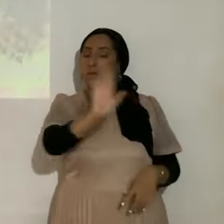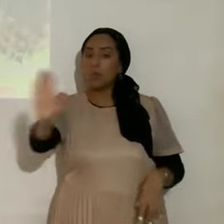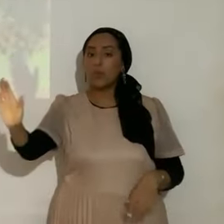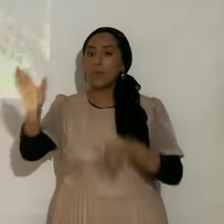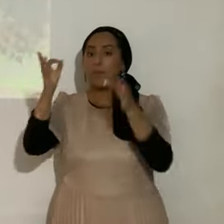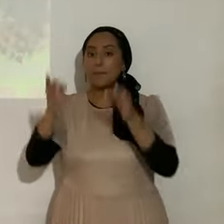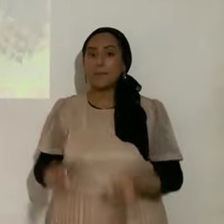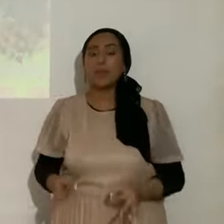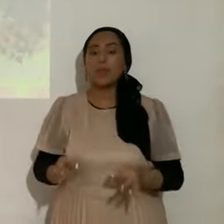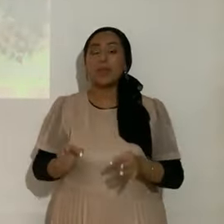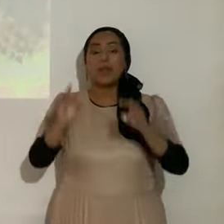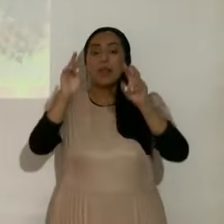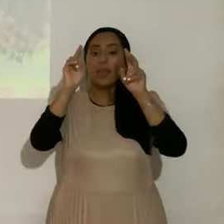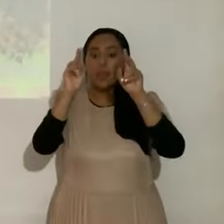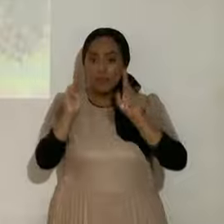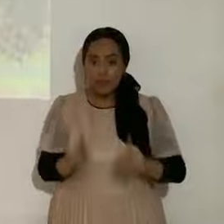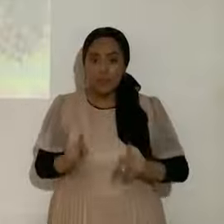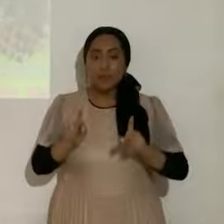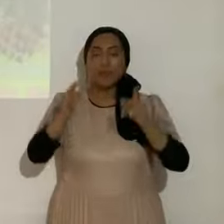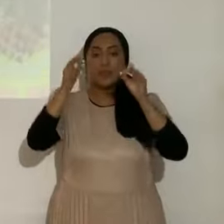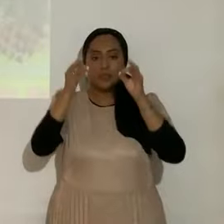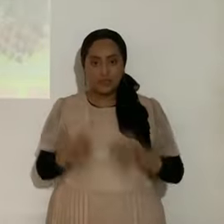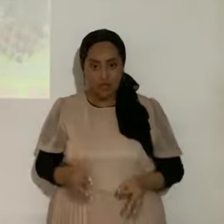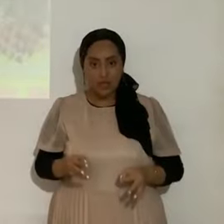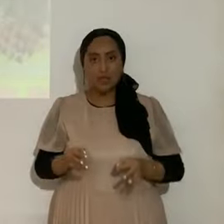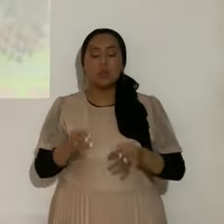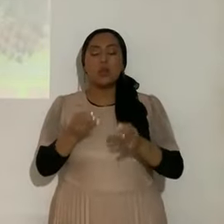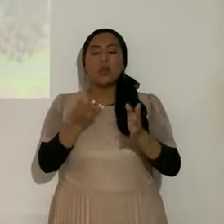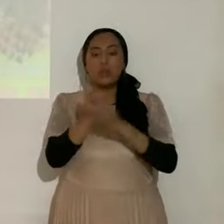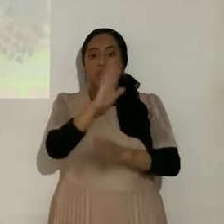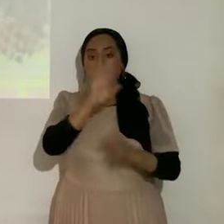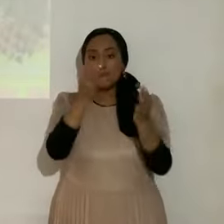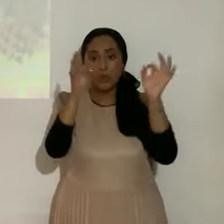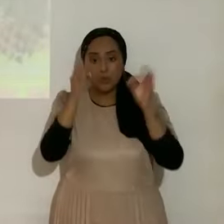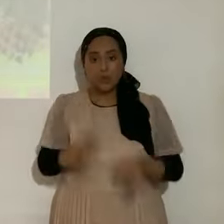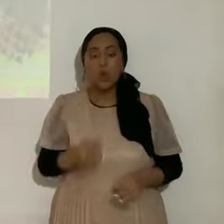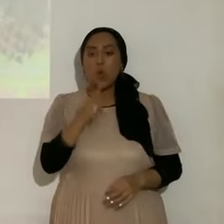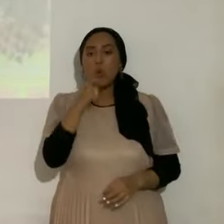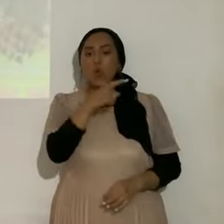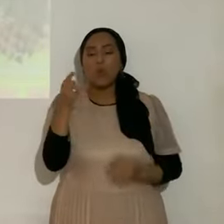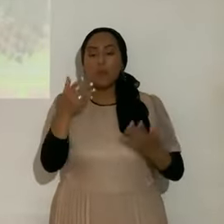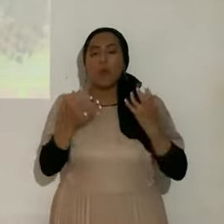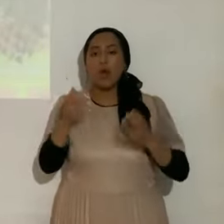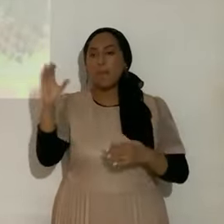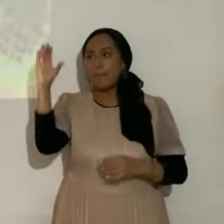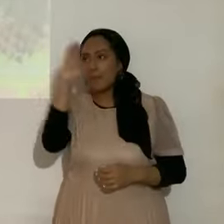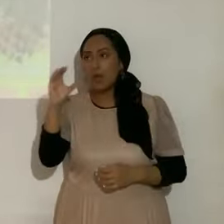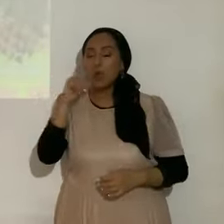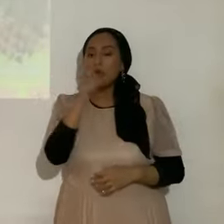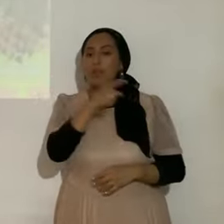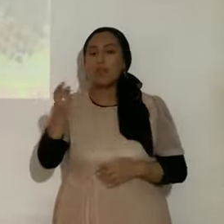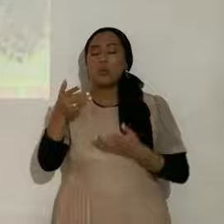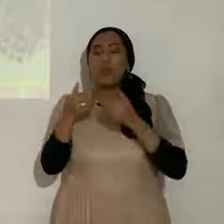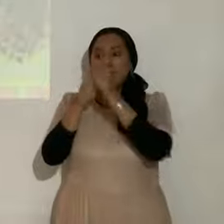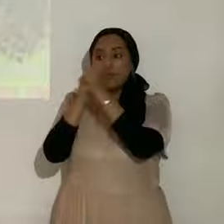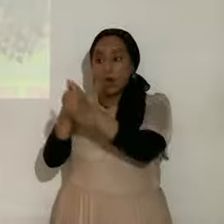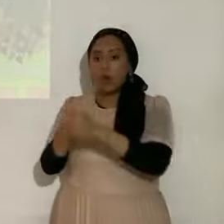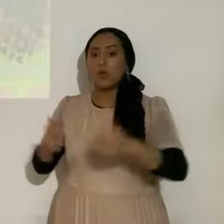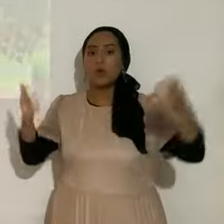persona. La persona decide a través de su libre albedrío a quién quiere buscar, a quién quiere seguir, a